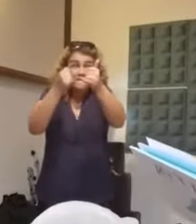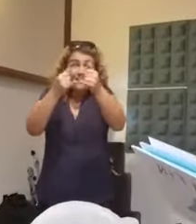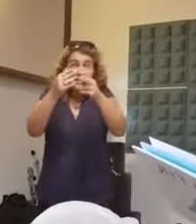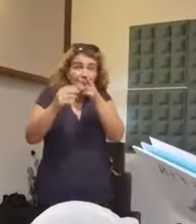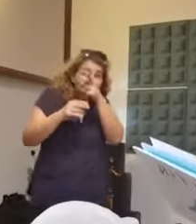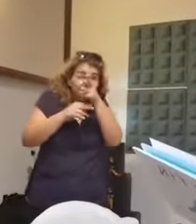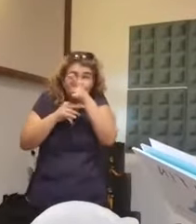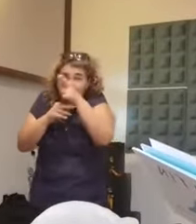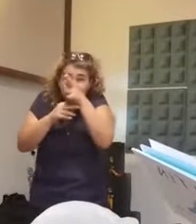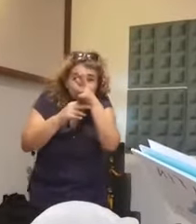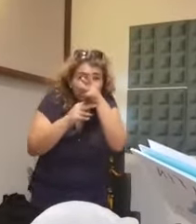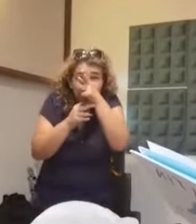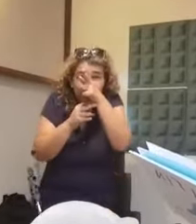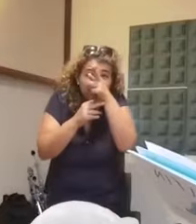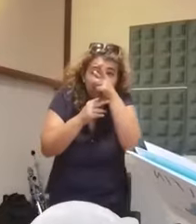fortaleza.